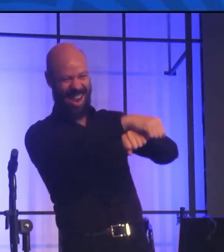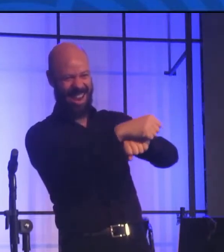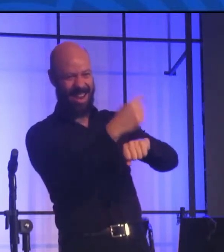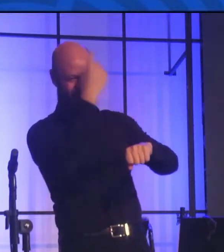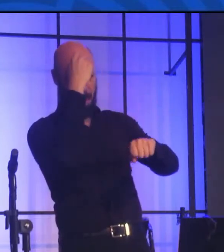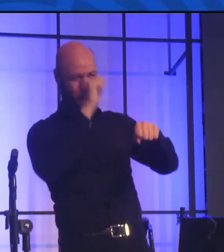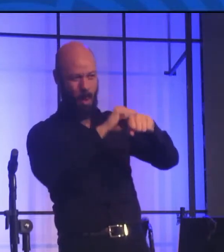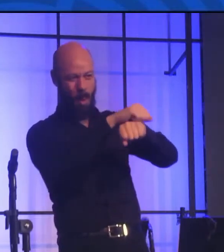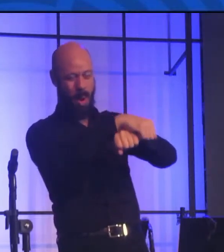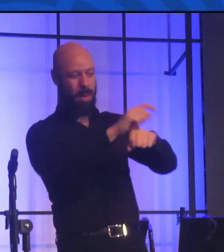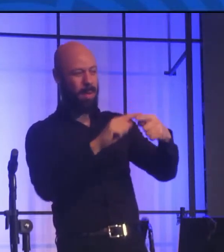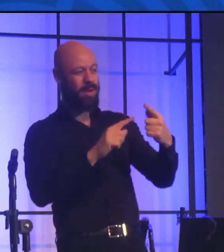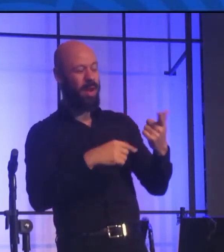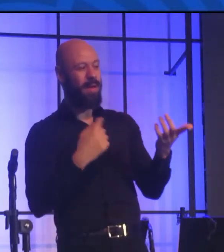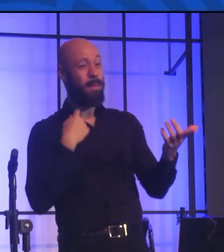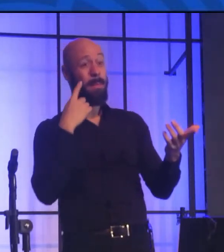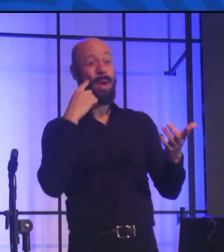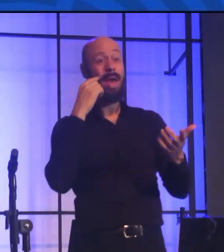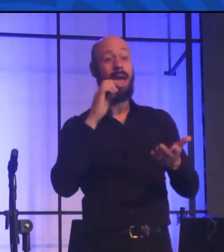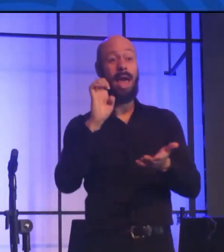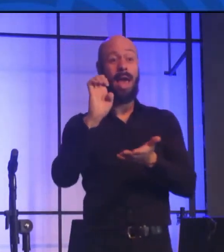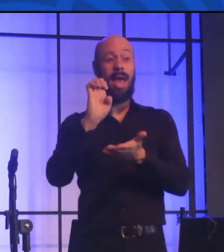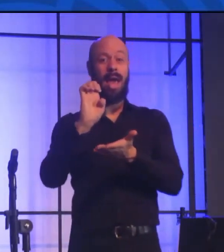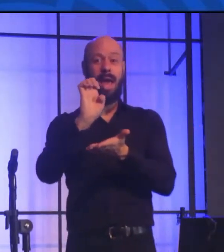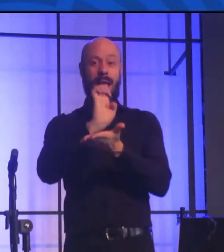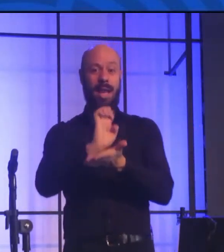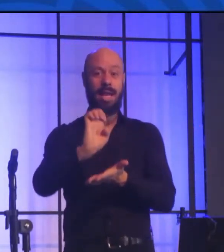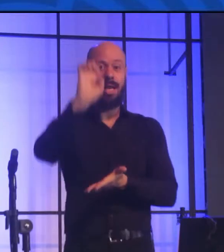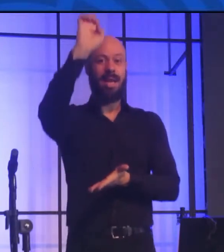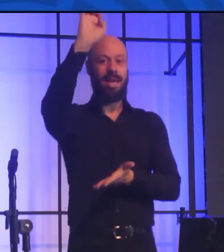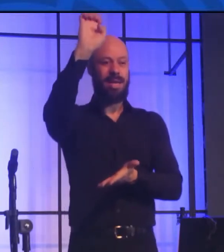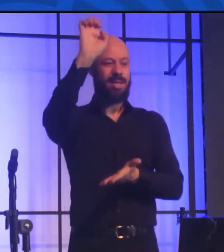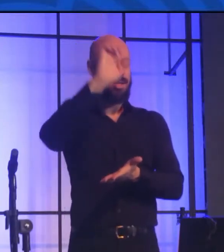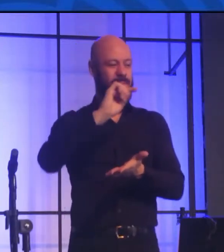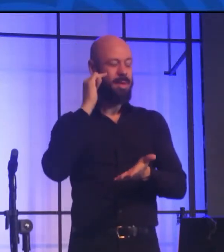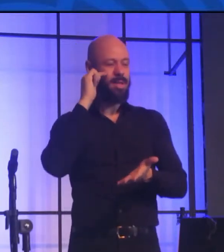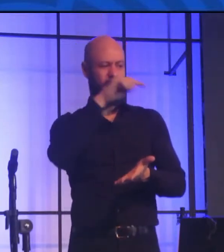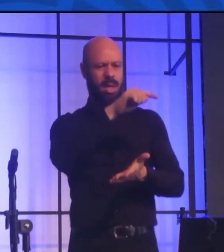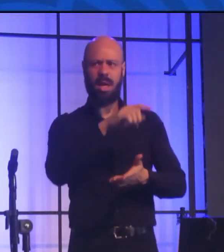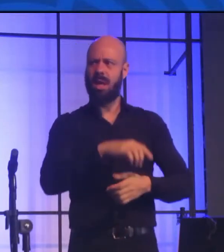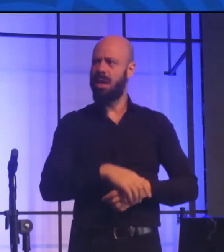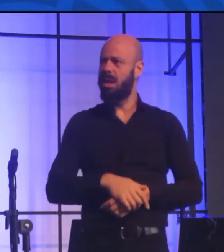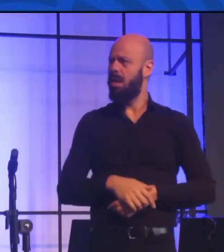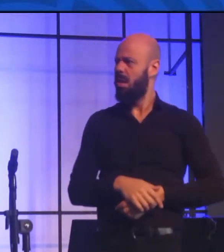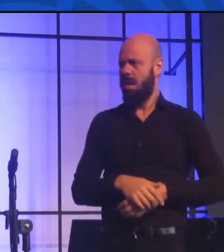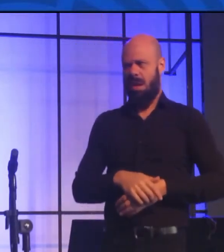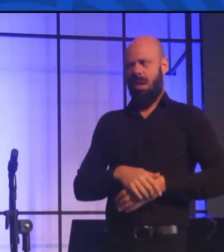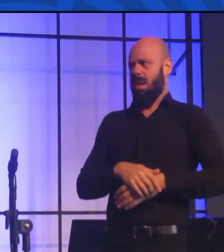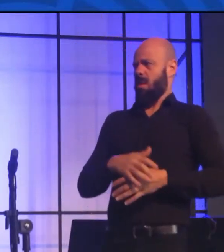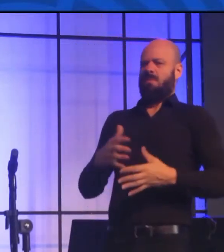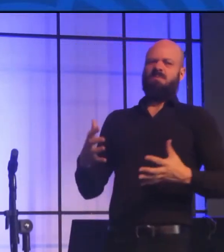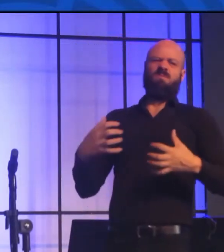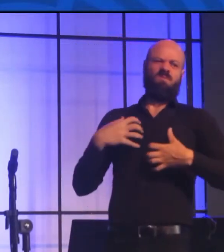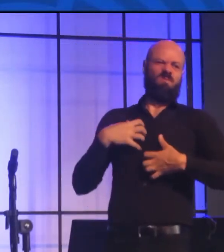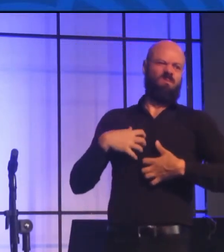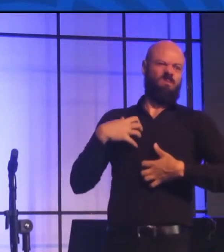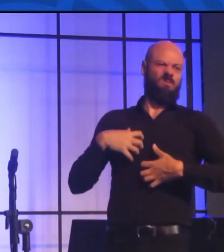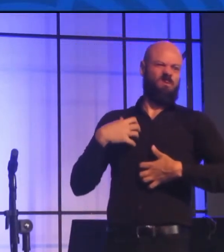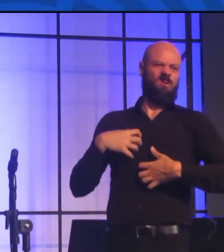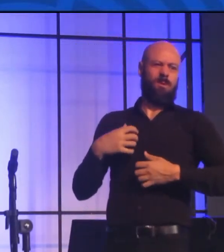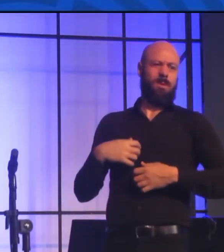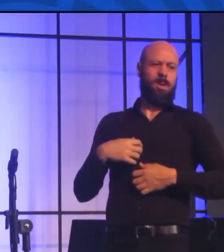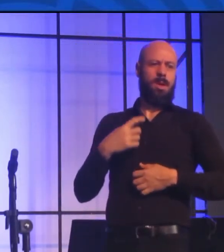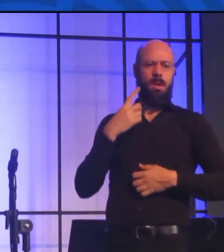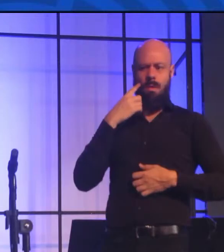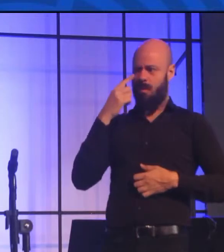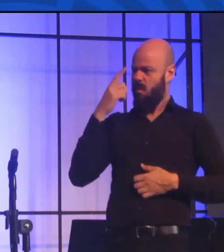a Elias, que subiu numa carruagem de fogo. E a Bíblia diz que Eliseu não gostou não. E Eliseu olhou para trás